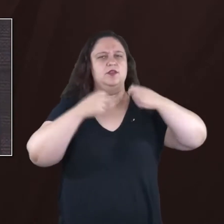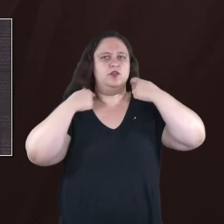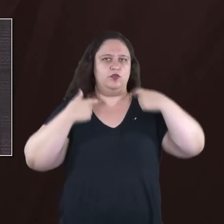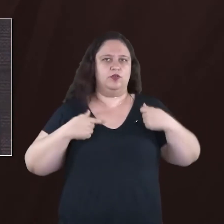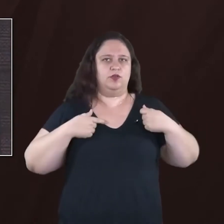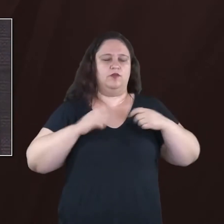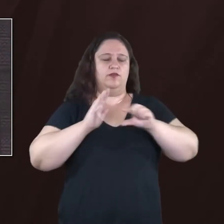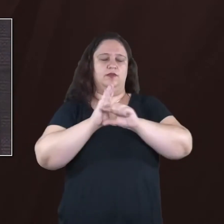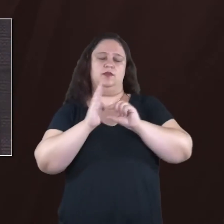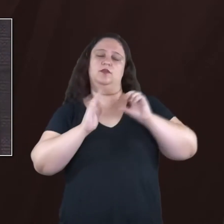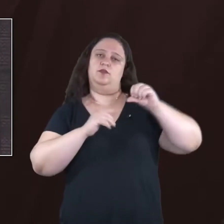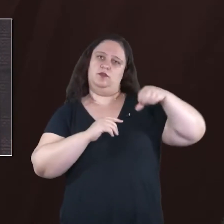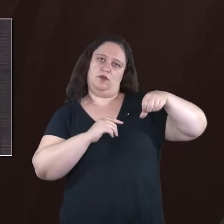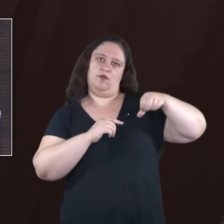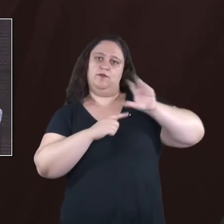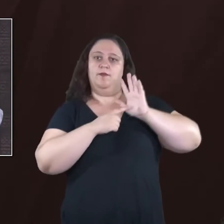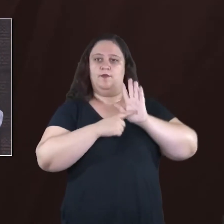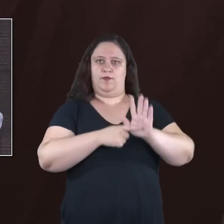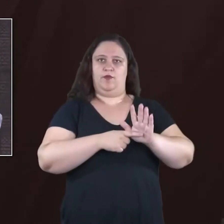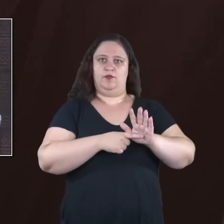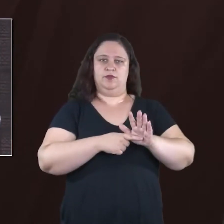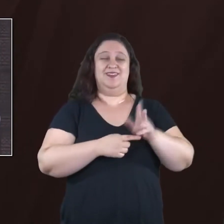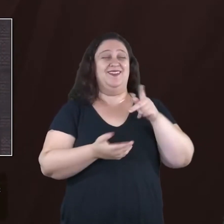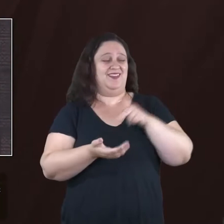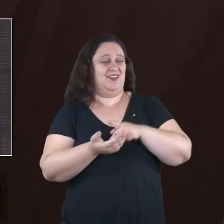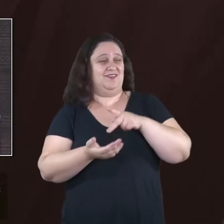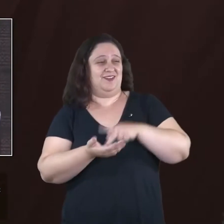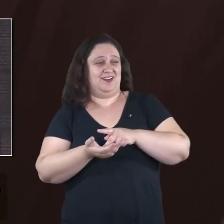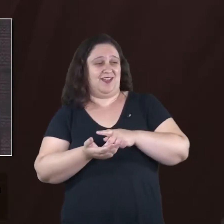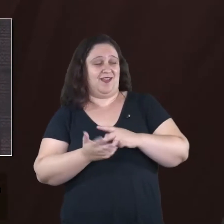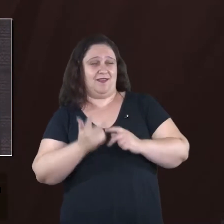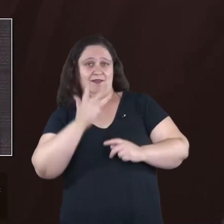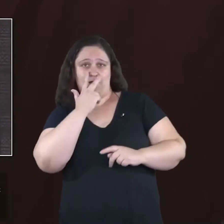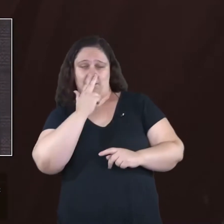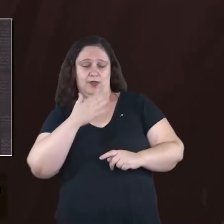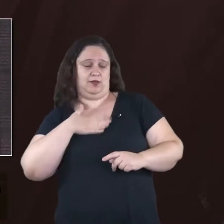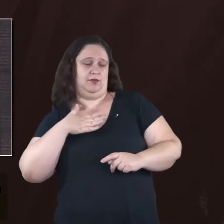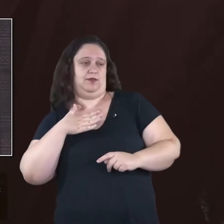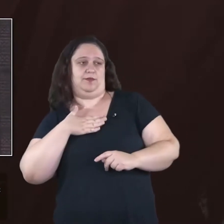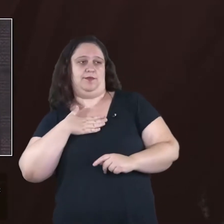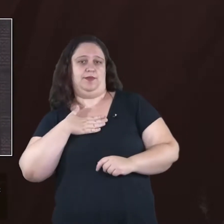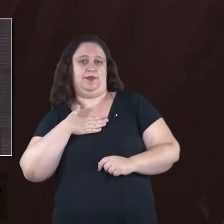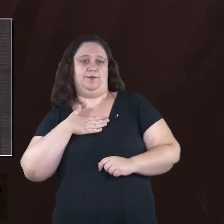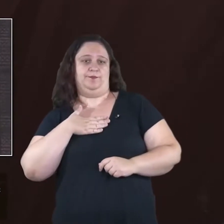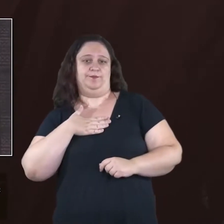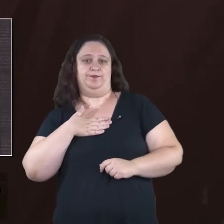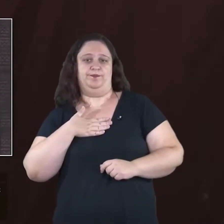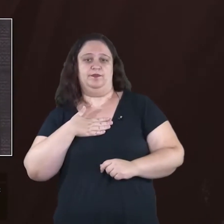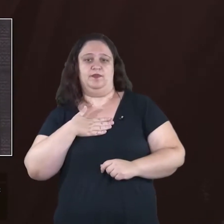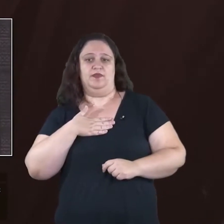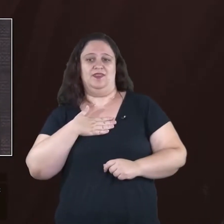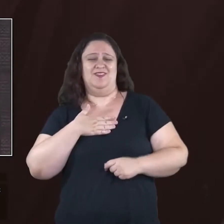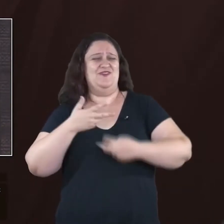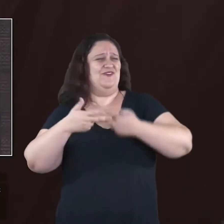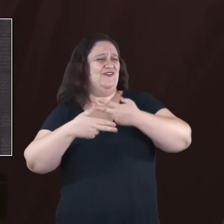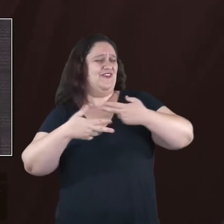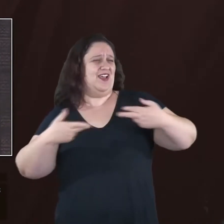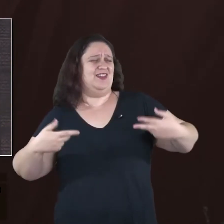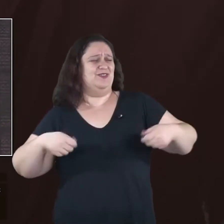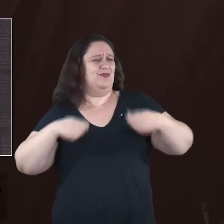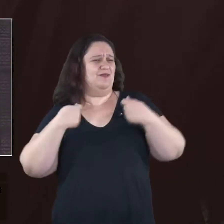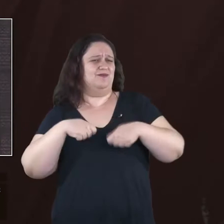assim: na verdade, a mim me parecia que muitas coisas devia